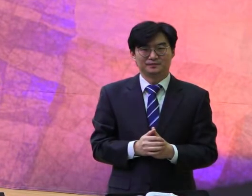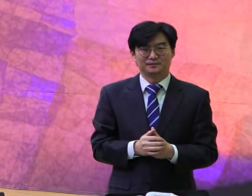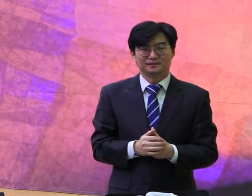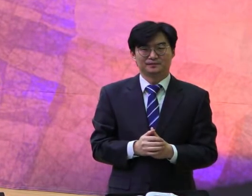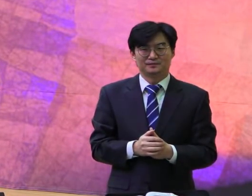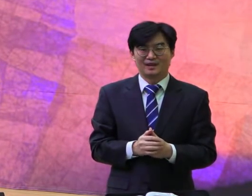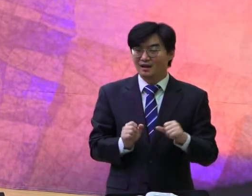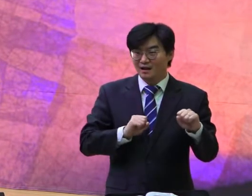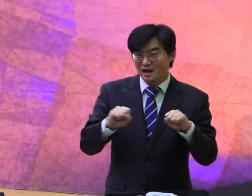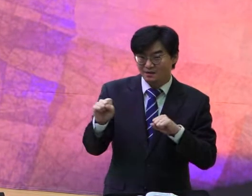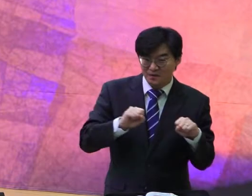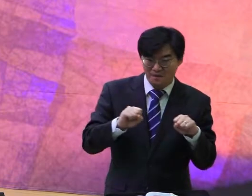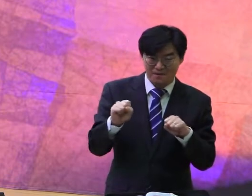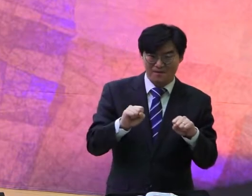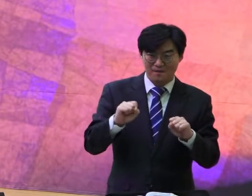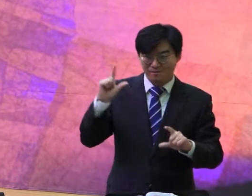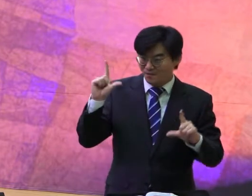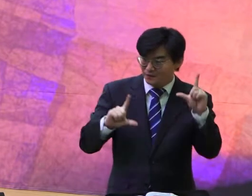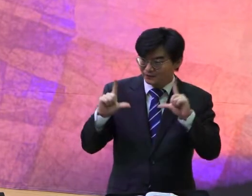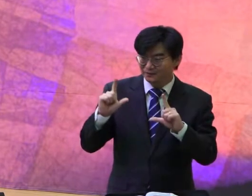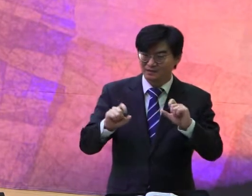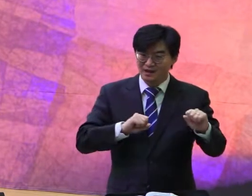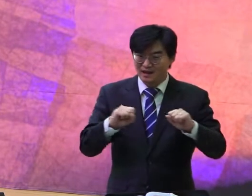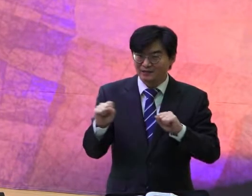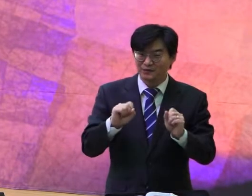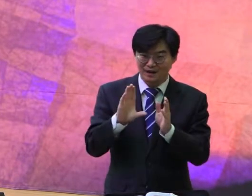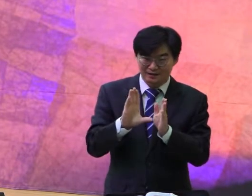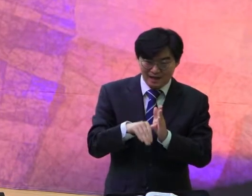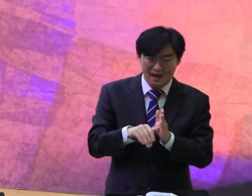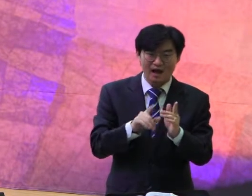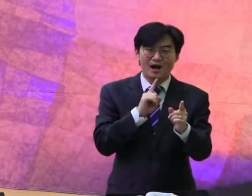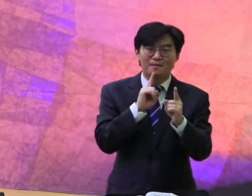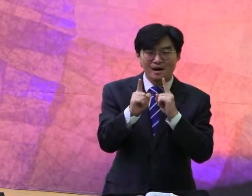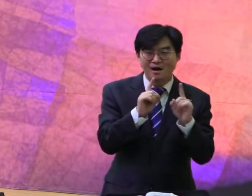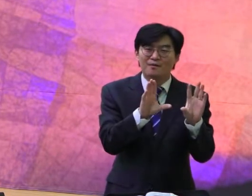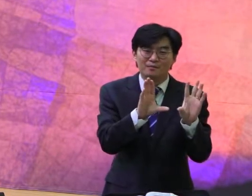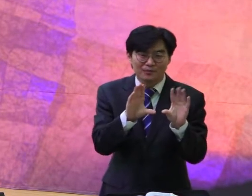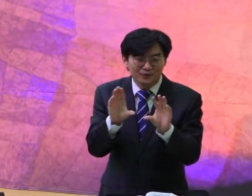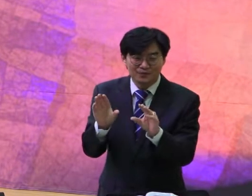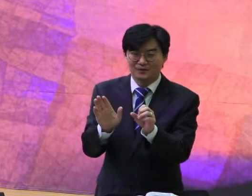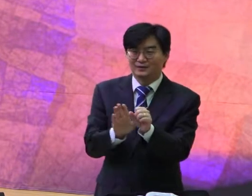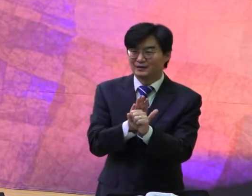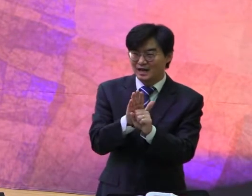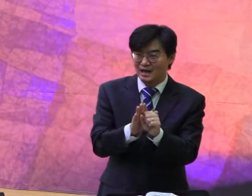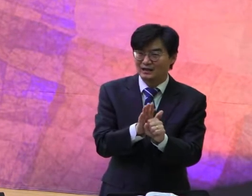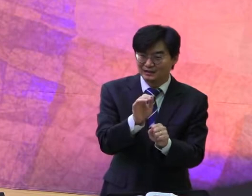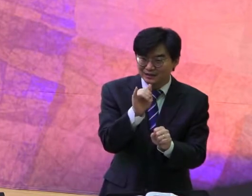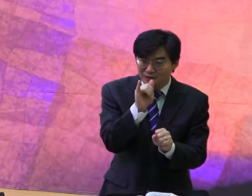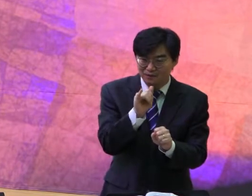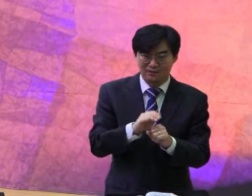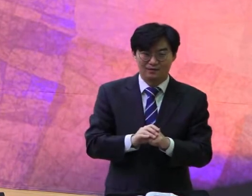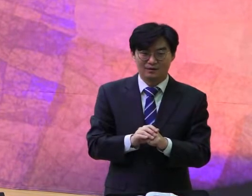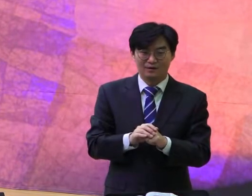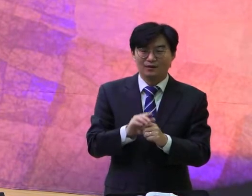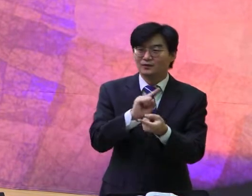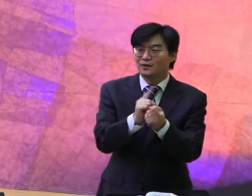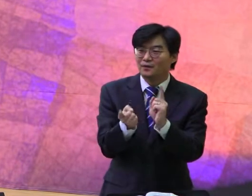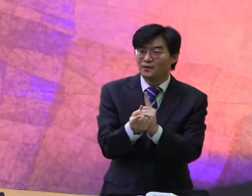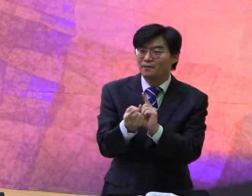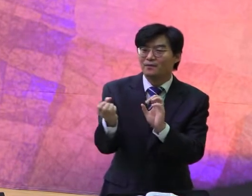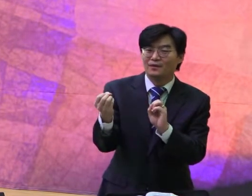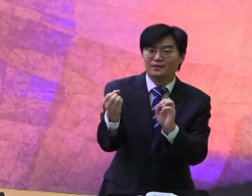행동 하나하나에 예수님의 사랑이 묻어나고 말 한마디 한마디에 예수님의 사랑이 느껴지고 그리고